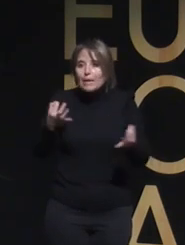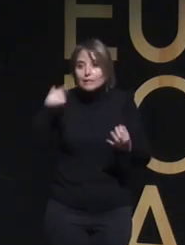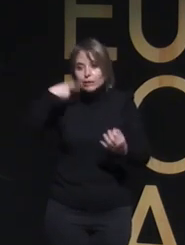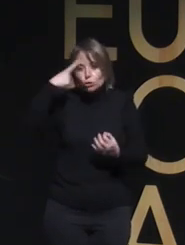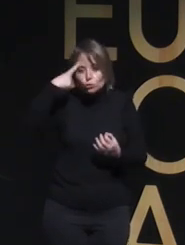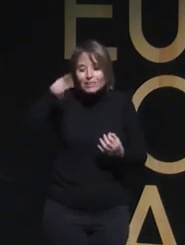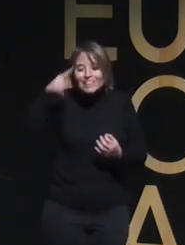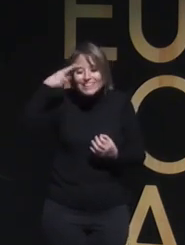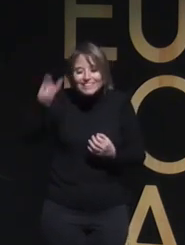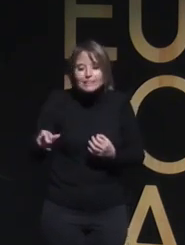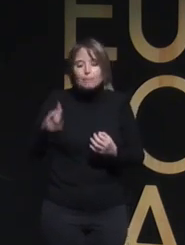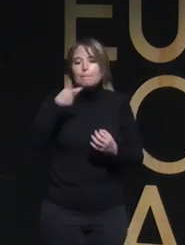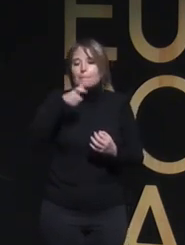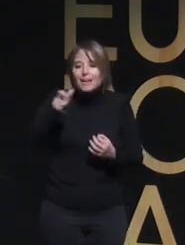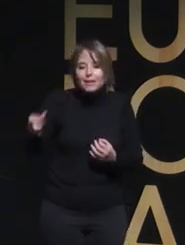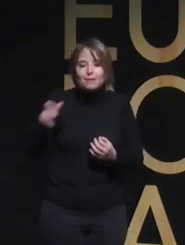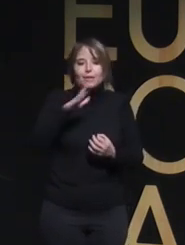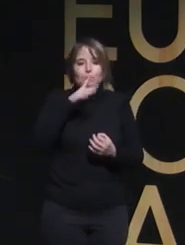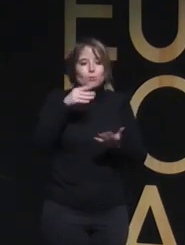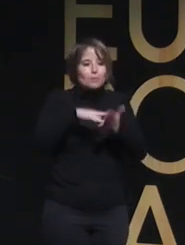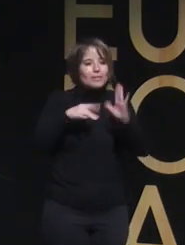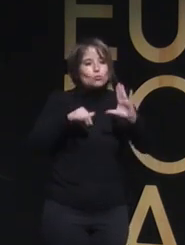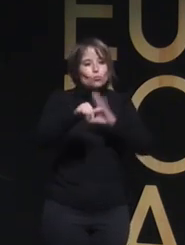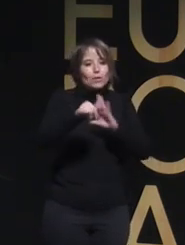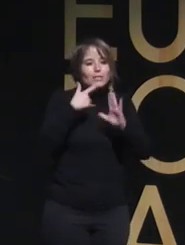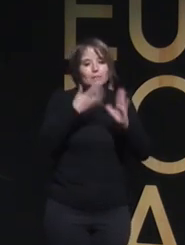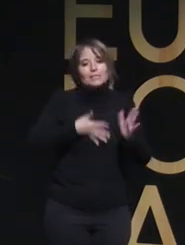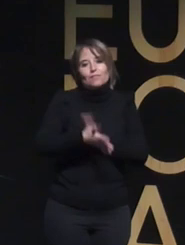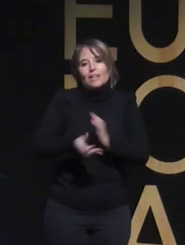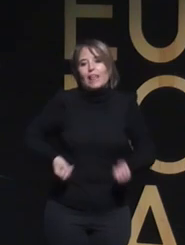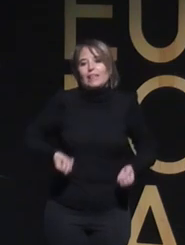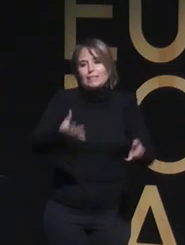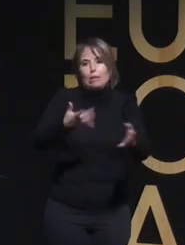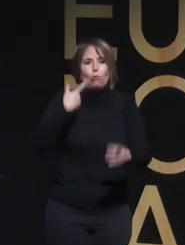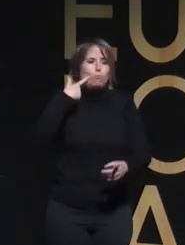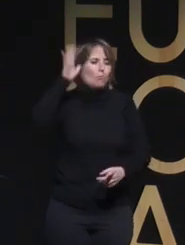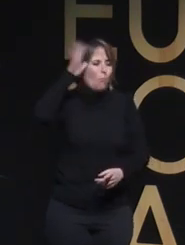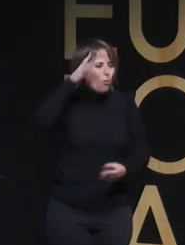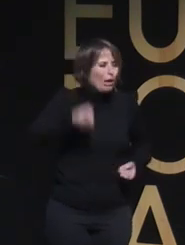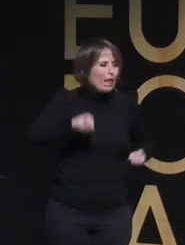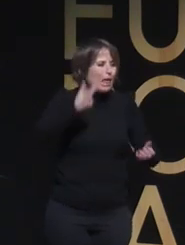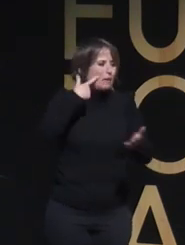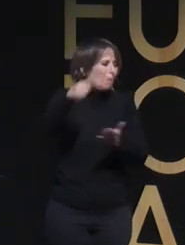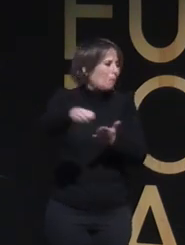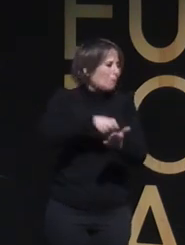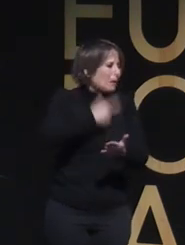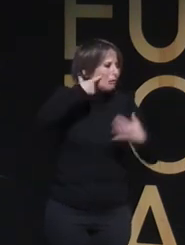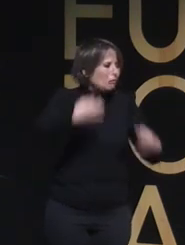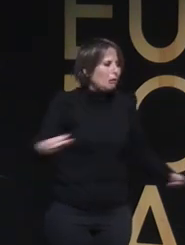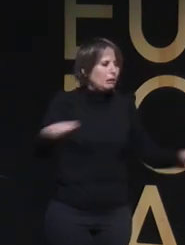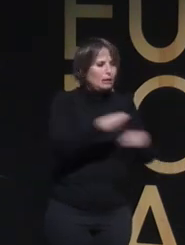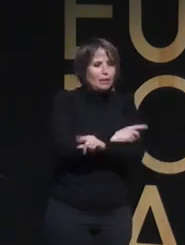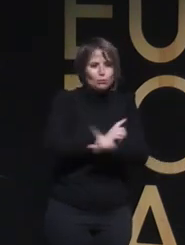que sepa exactamente las palabras. Porque a veces el WhatsApp puede ser un espacio de desahogo también, donde se dicen barbaridades y luego no tiene nada que ver con la realidad de cómo lo llevan a